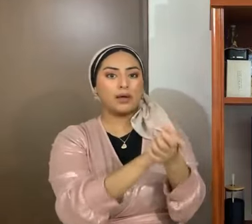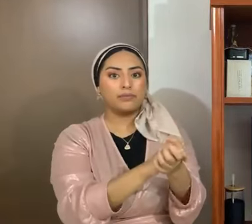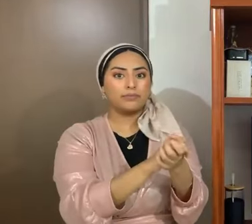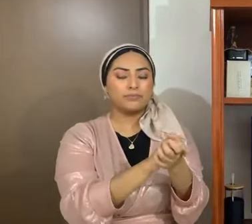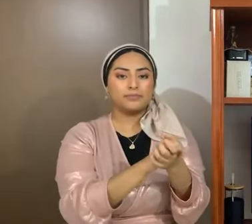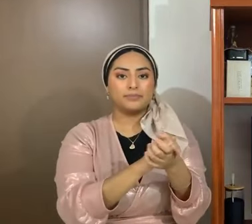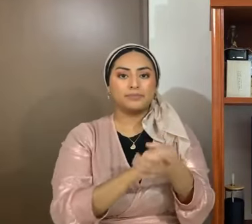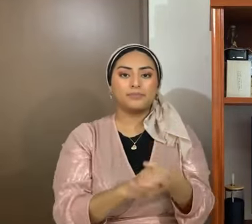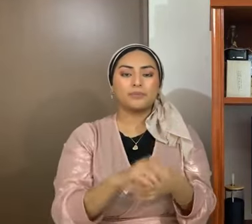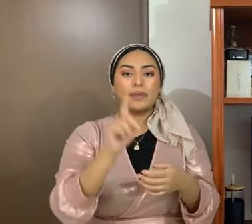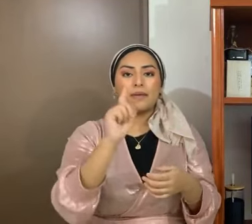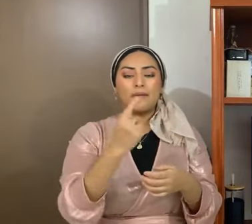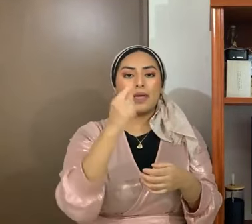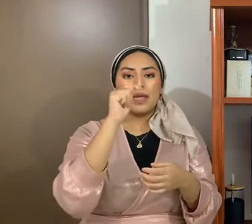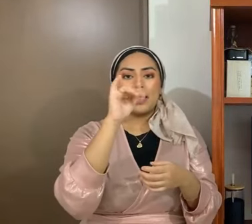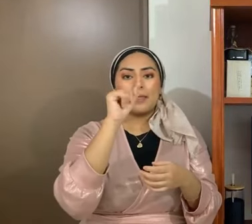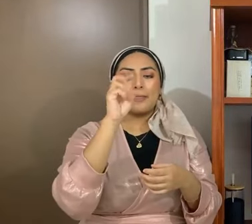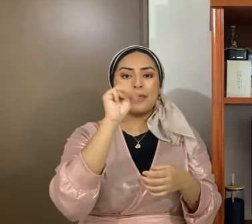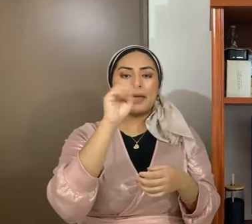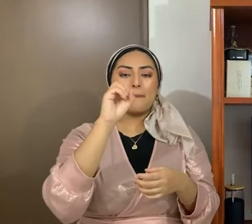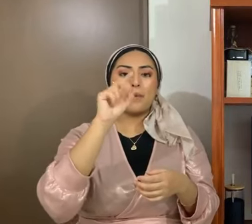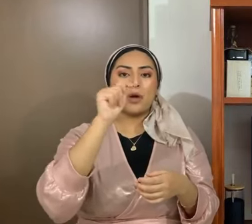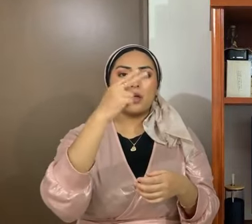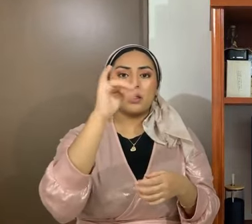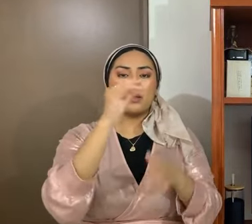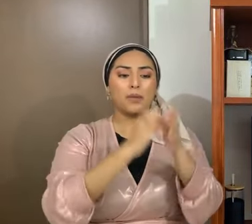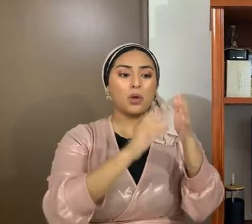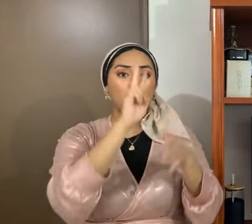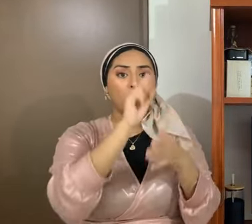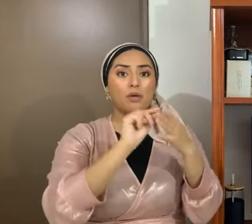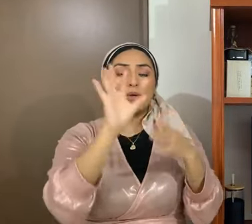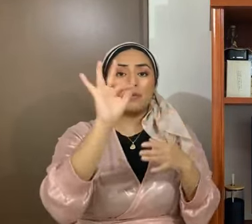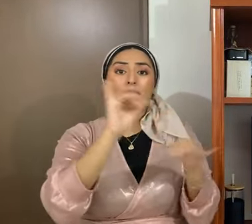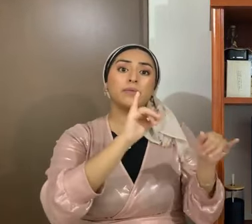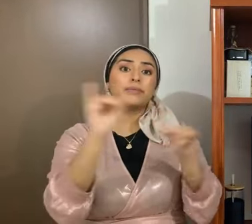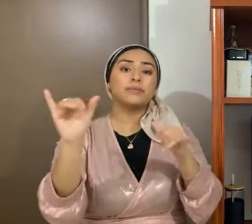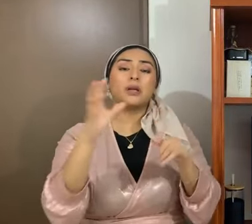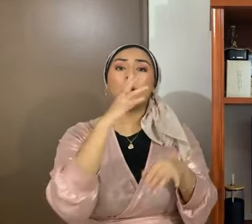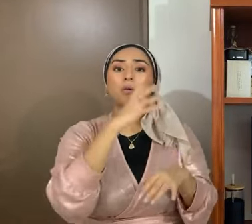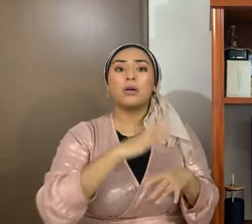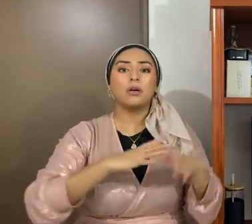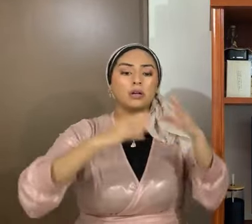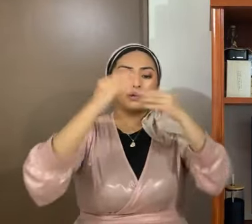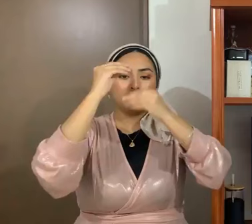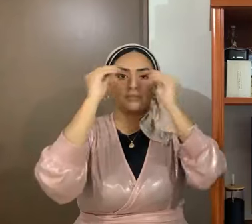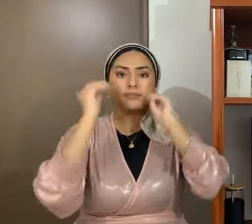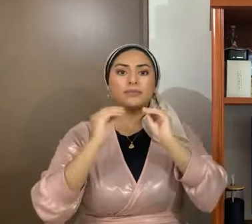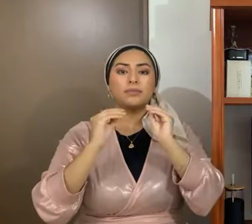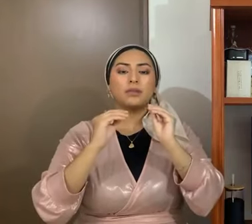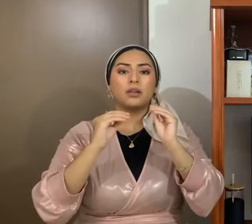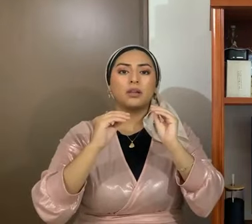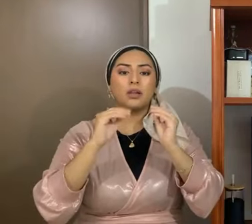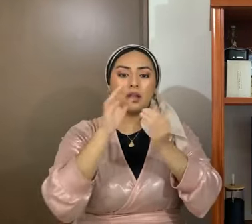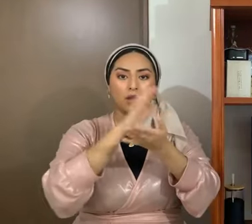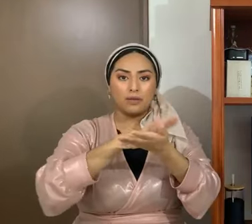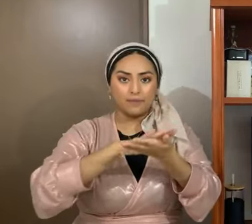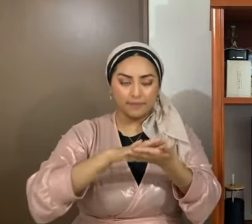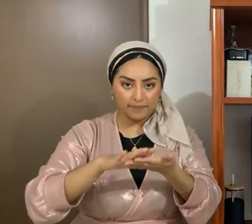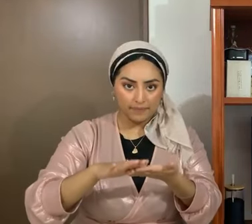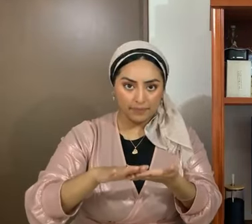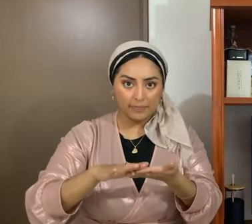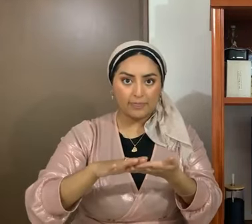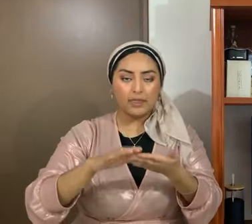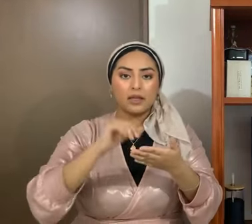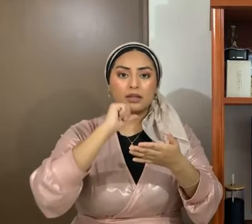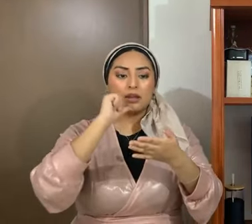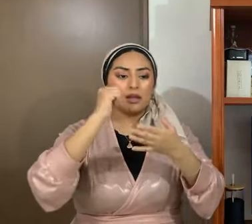casado. Primera de Timoteo capítulo 2, verso 9, dice, de asimismo que las mujeres se atavíen de ropa decorosa con pudor y modestia,